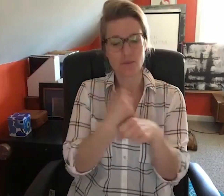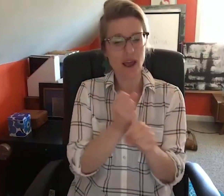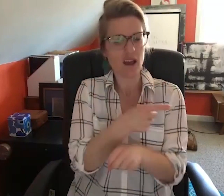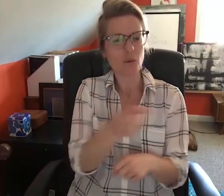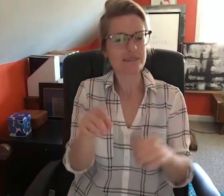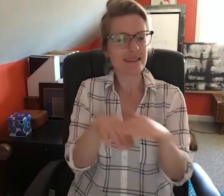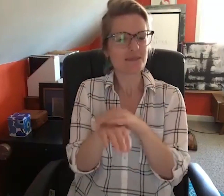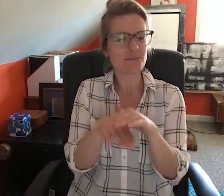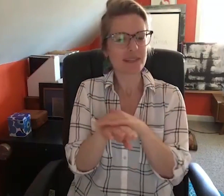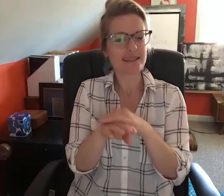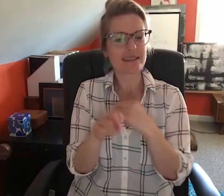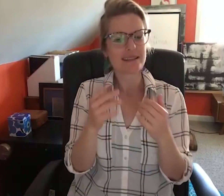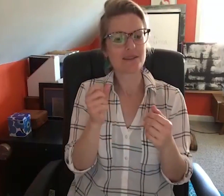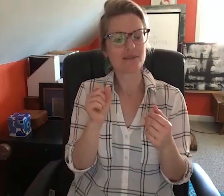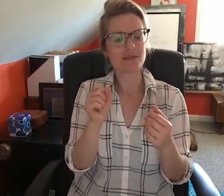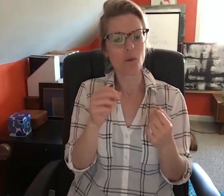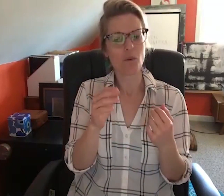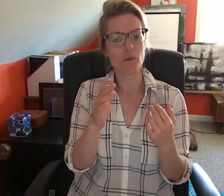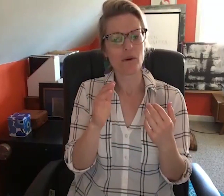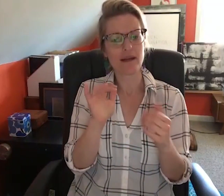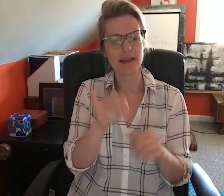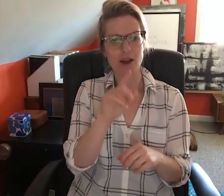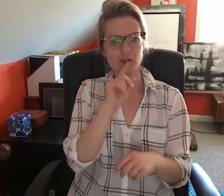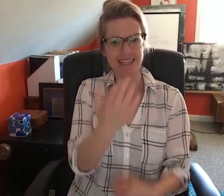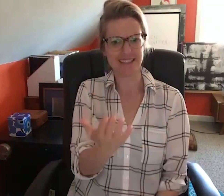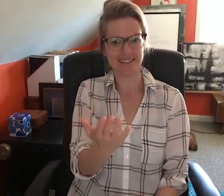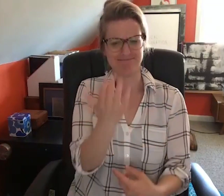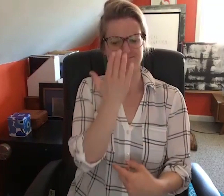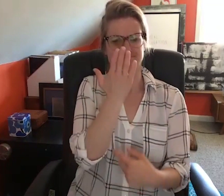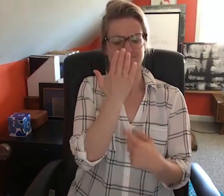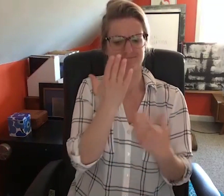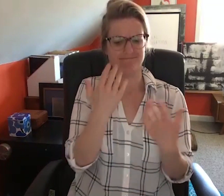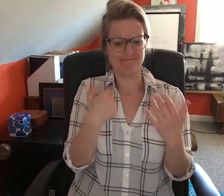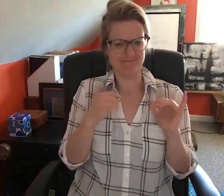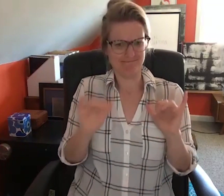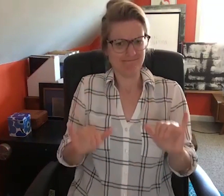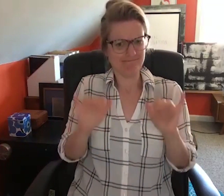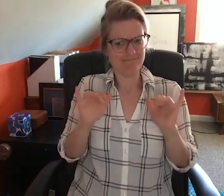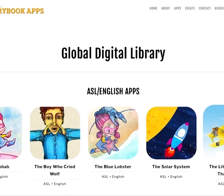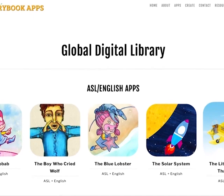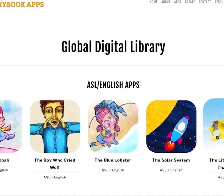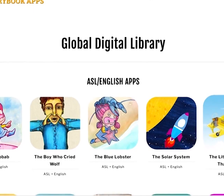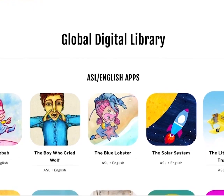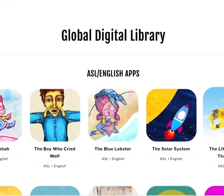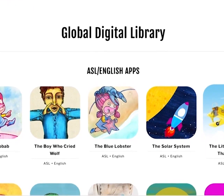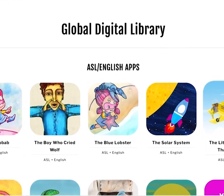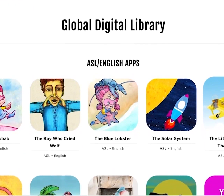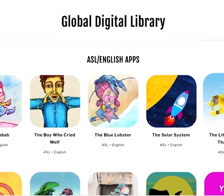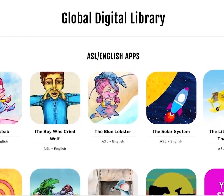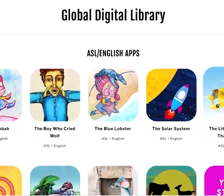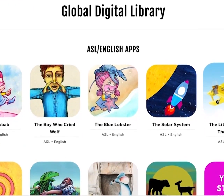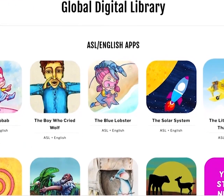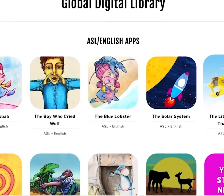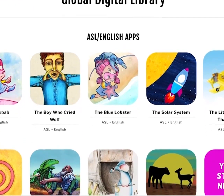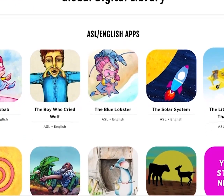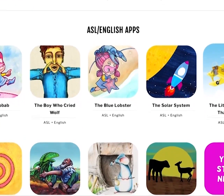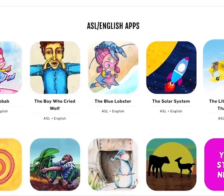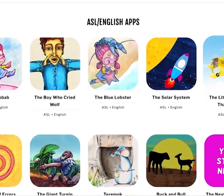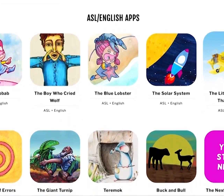تک رسائی حاصل ہو۔ اب وبا کی وجہ سے واضح ہو گیا ہے کہ یہ کتنا بڑا مسئلہ ہے۔ گیلاڈیٹ یونیورسٹی میں ماہرین نے اب ایک